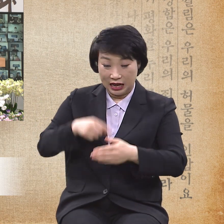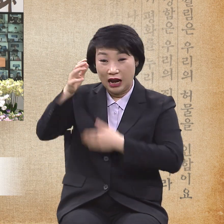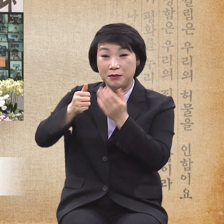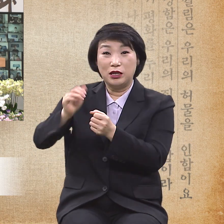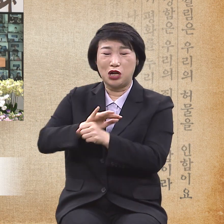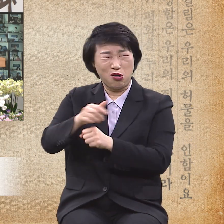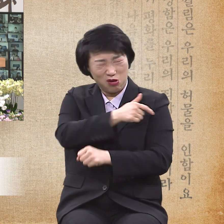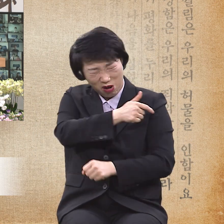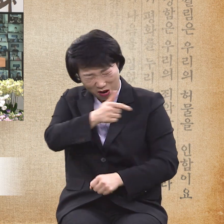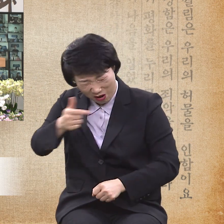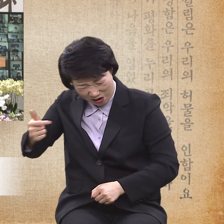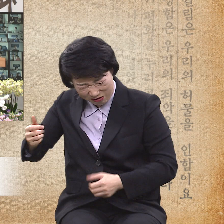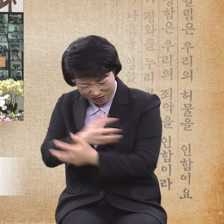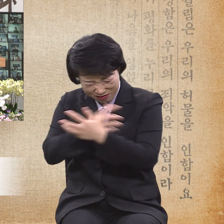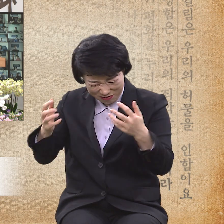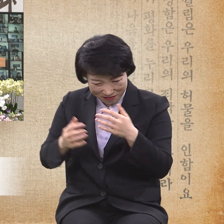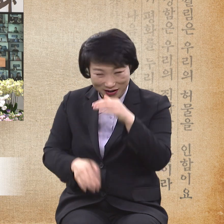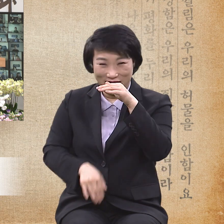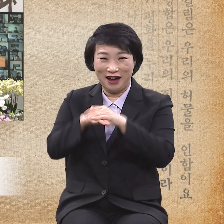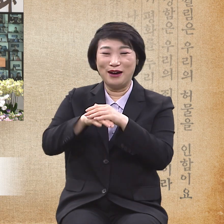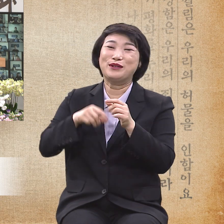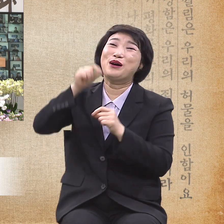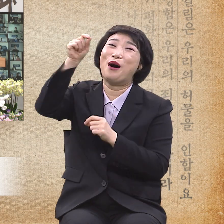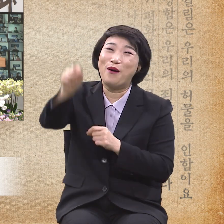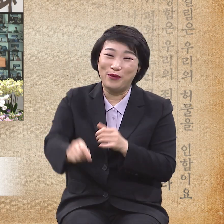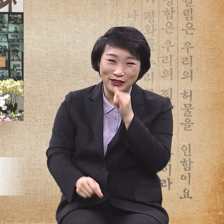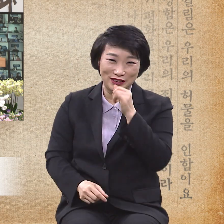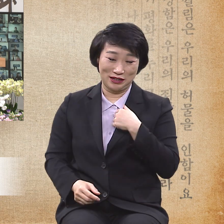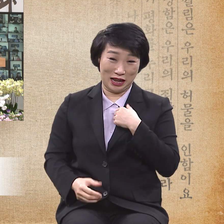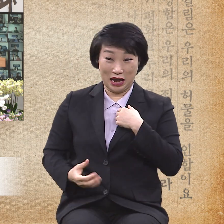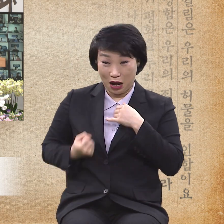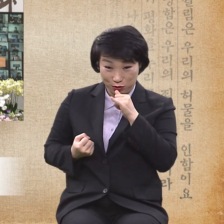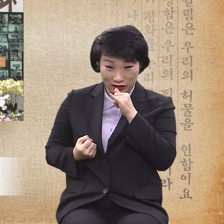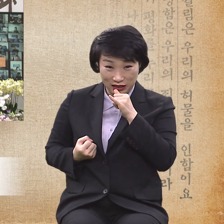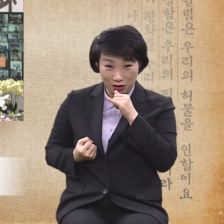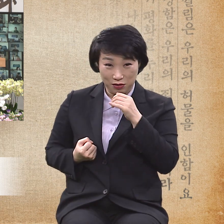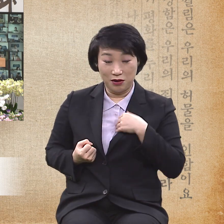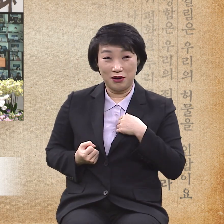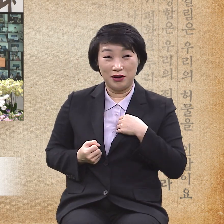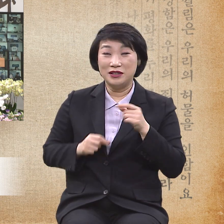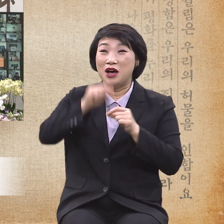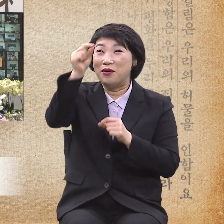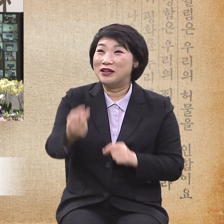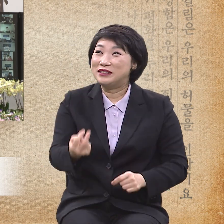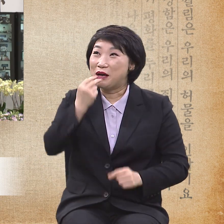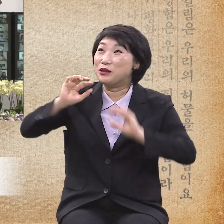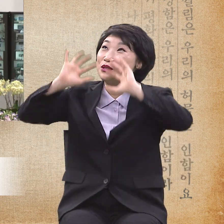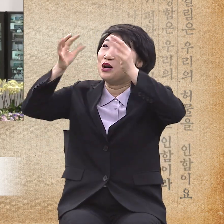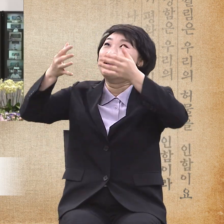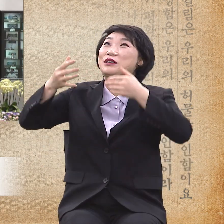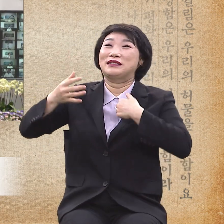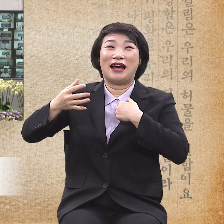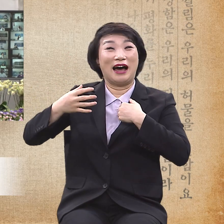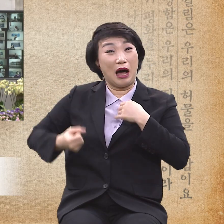사랑이 어마어마하게 충만하게 영원한 것으로 이루어져 있어. 영생과 천국으로